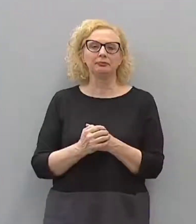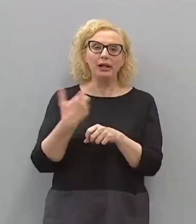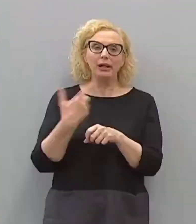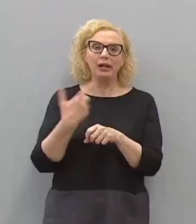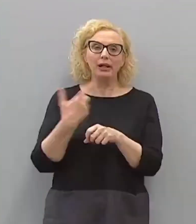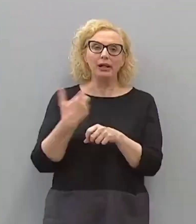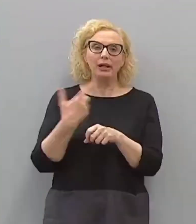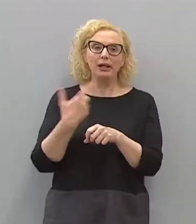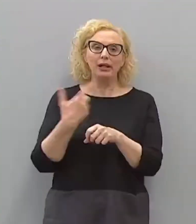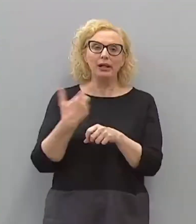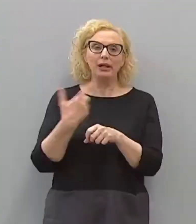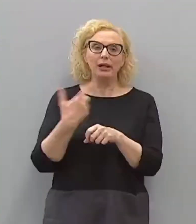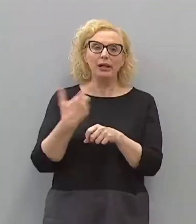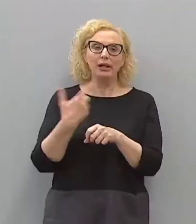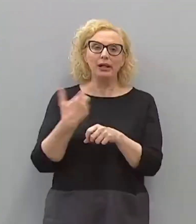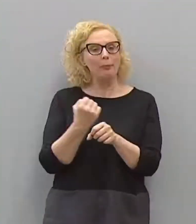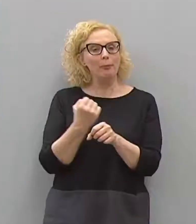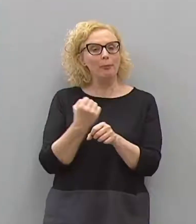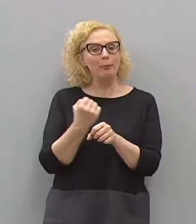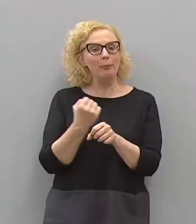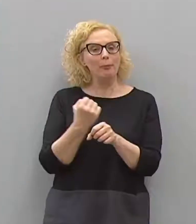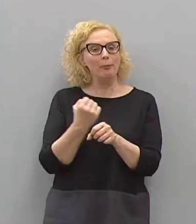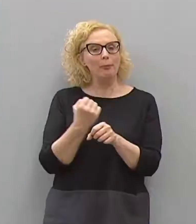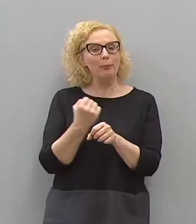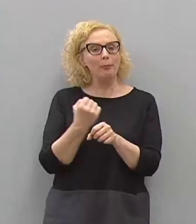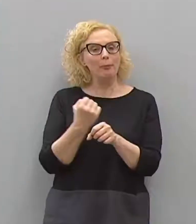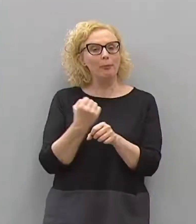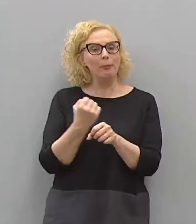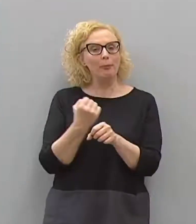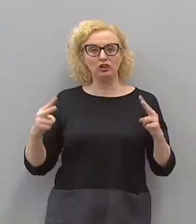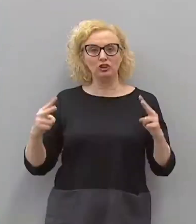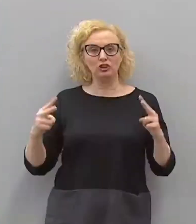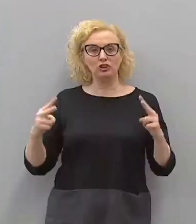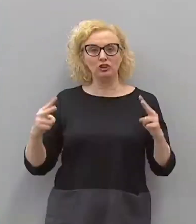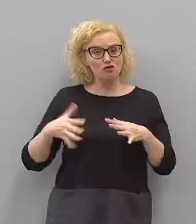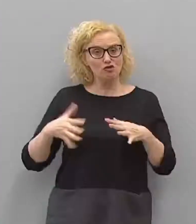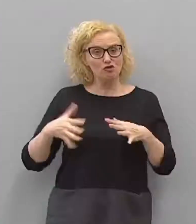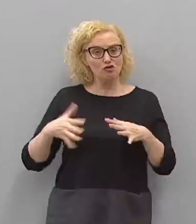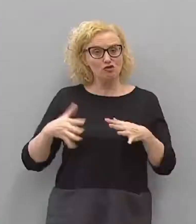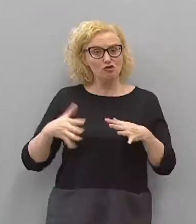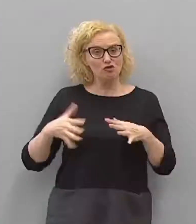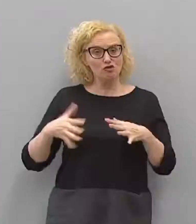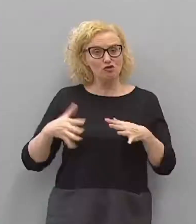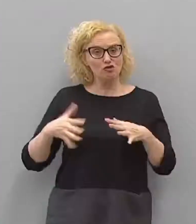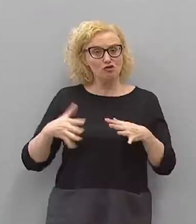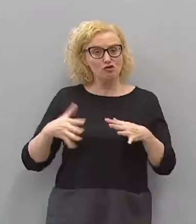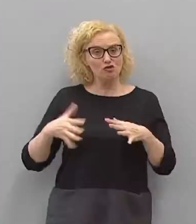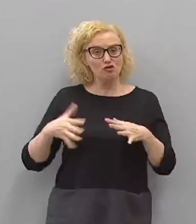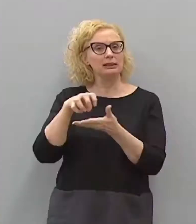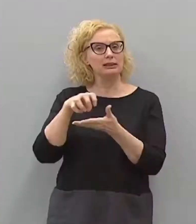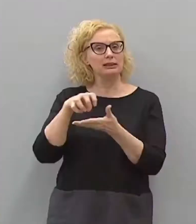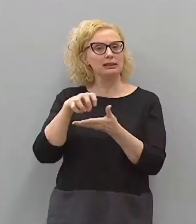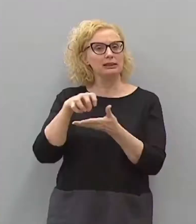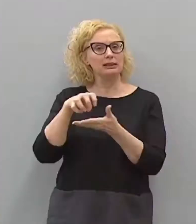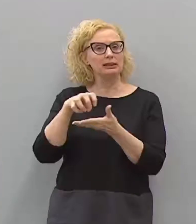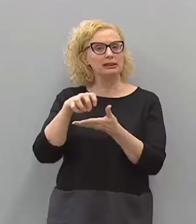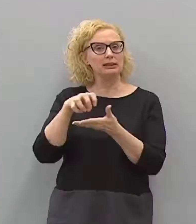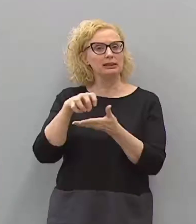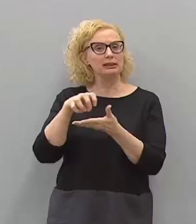aveva già finanziato nelle precedenti leggi leggi di bilancio la giunta provinciale